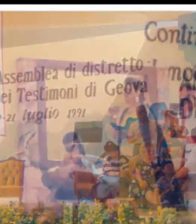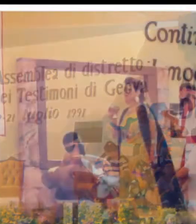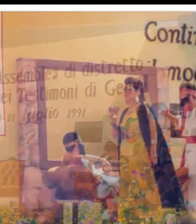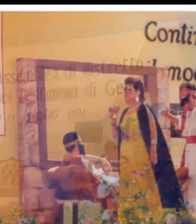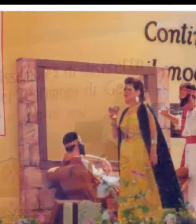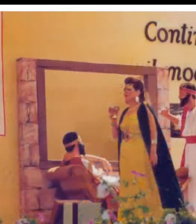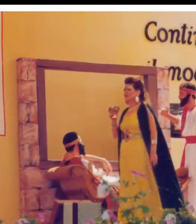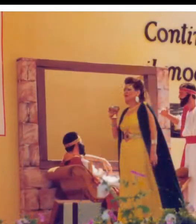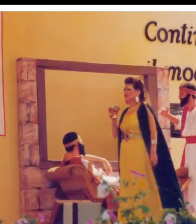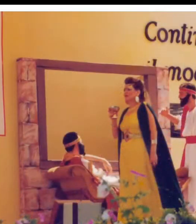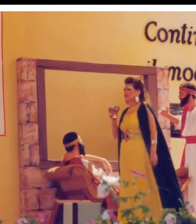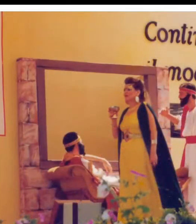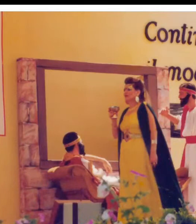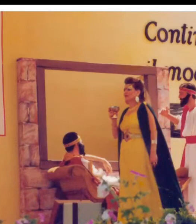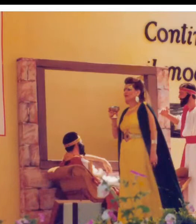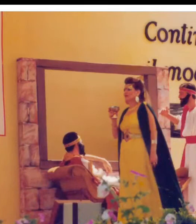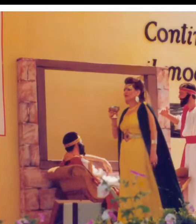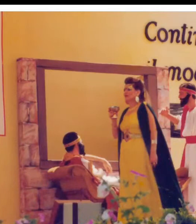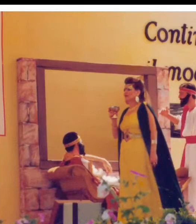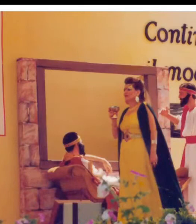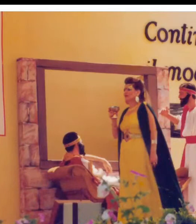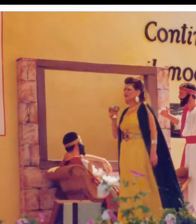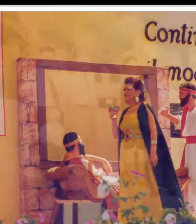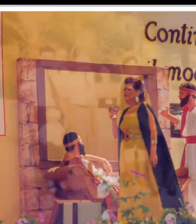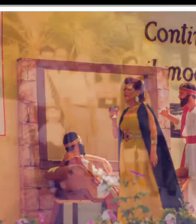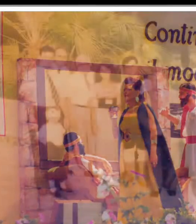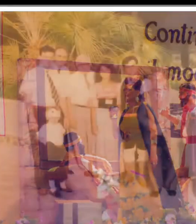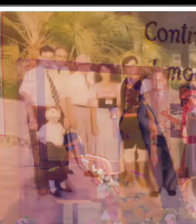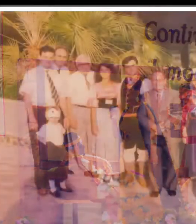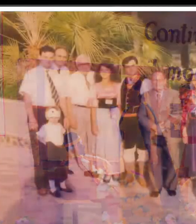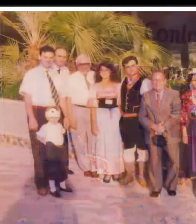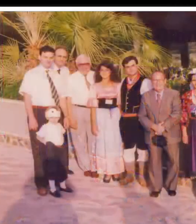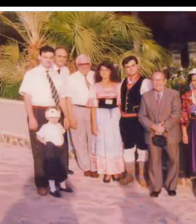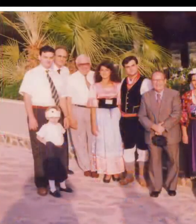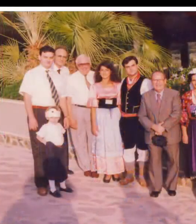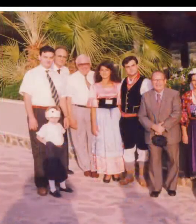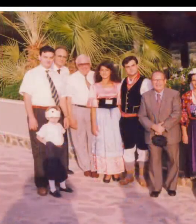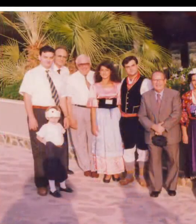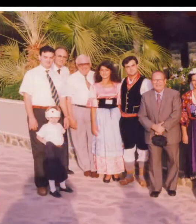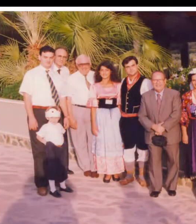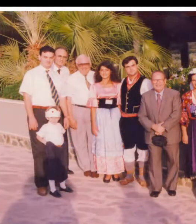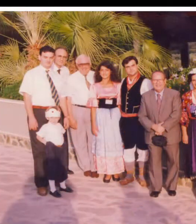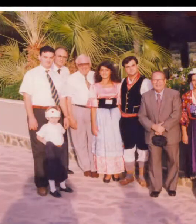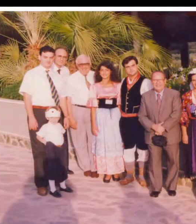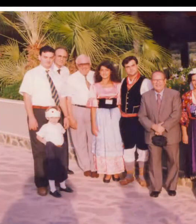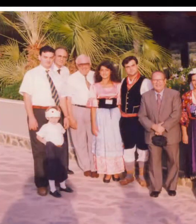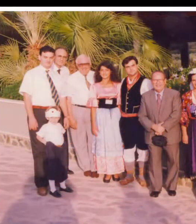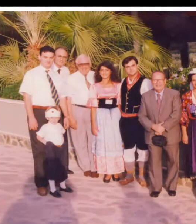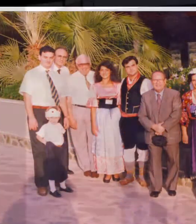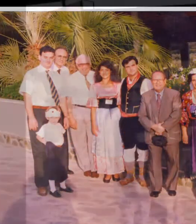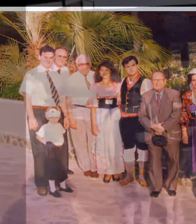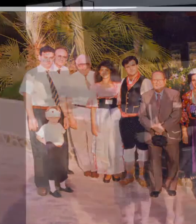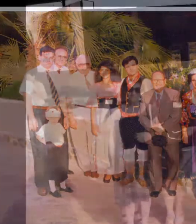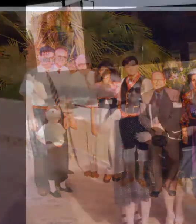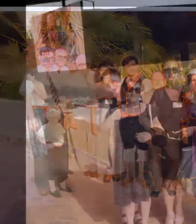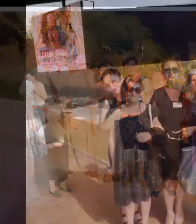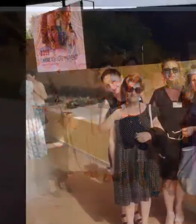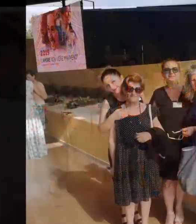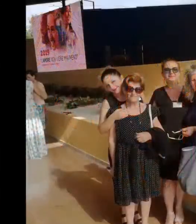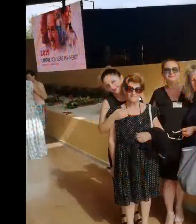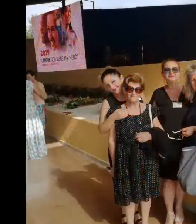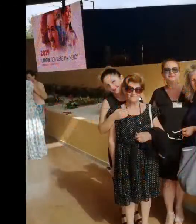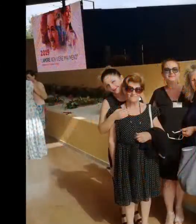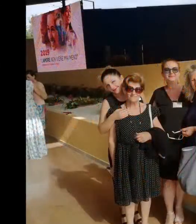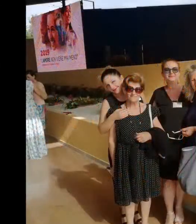passateli a sconfitte Dio per noi anche tu come me